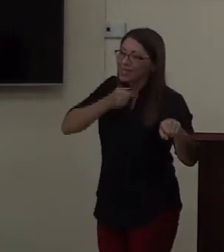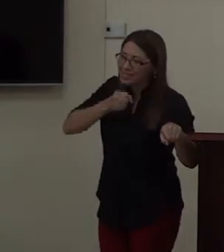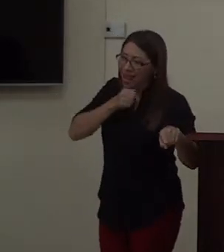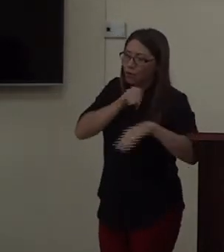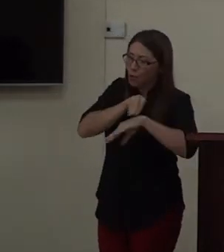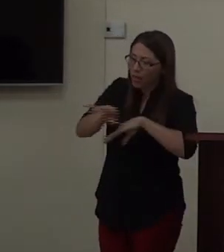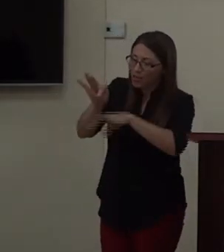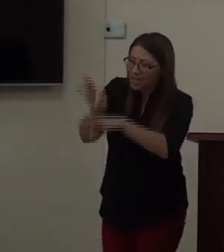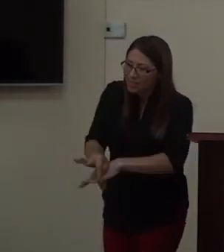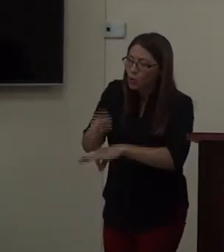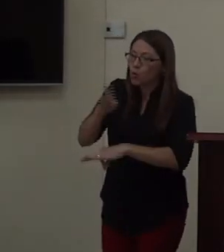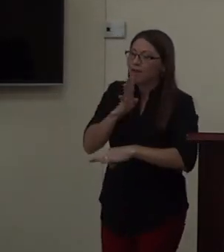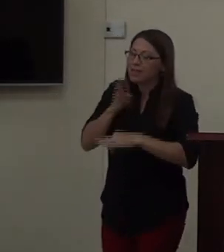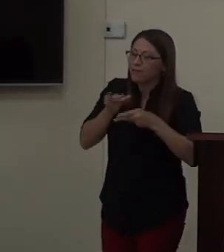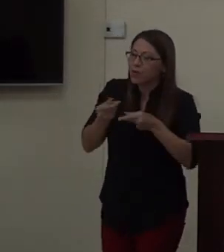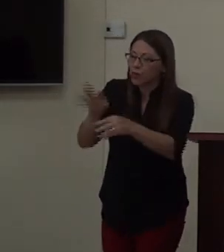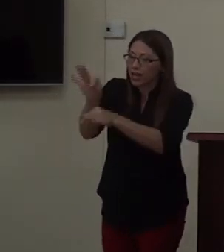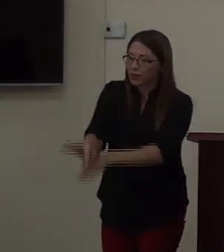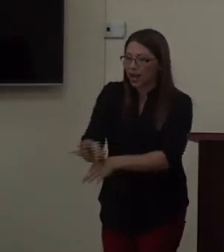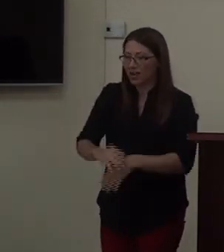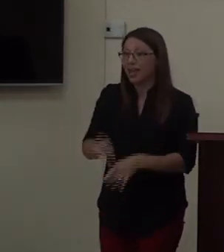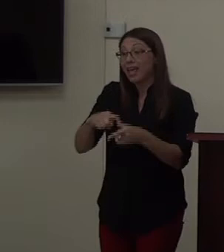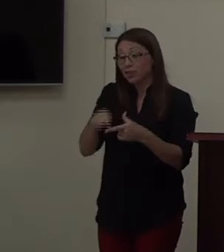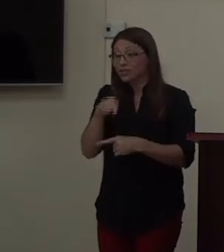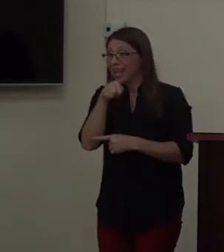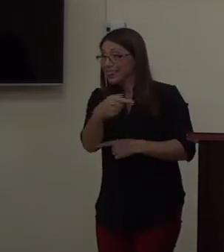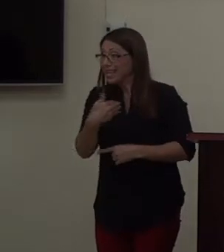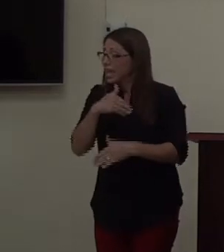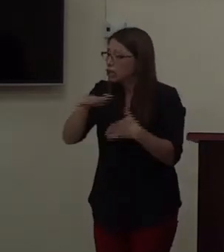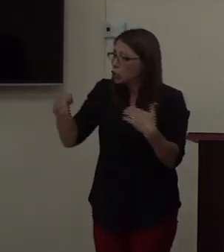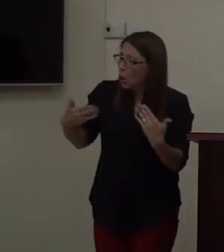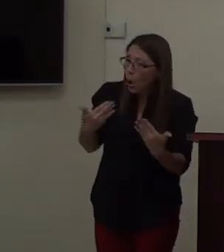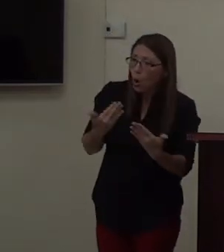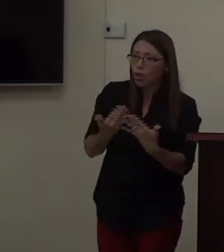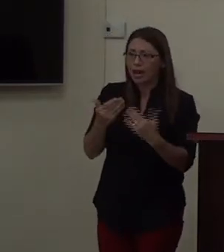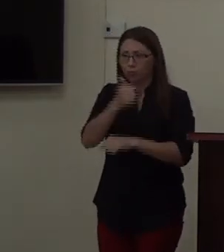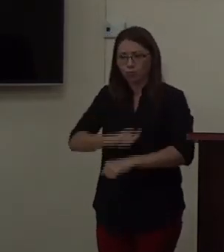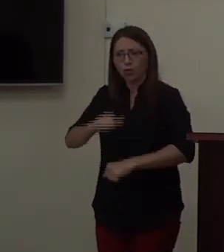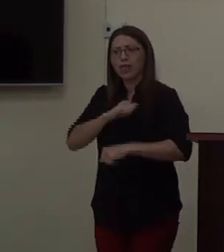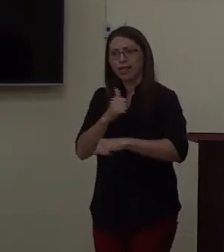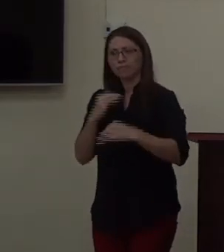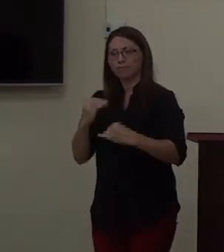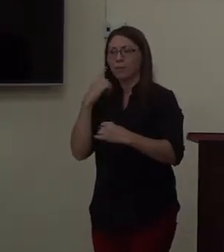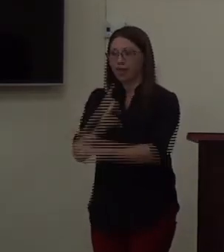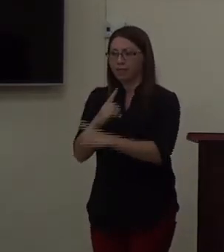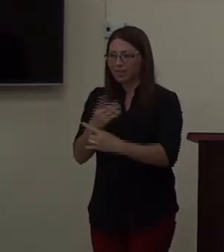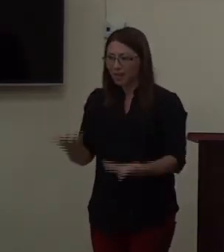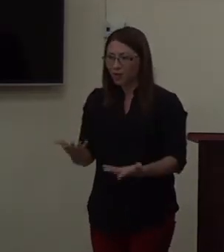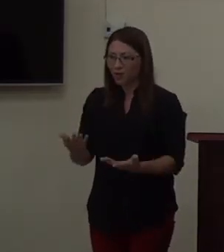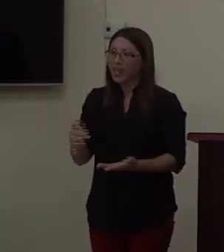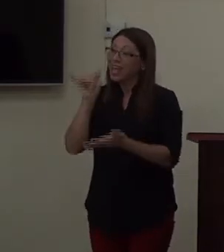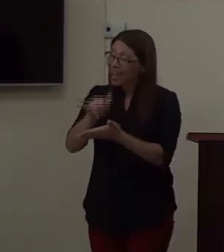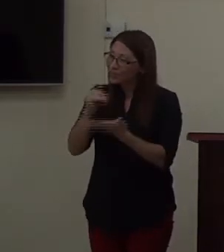tradición y un hablante fluido tradicional. ¿Verdad? Entonces tenía todo el peso de la autoridad para defenderlo, ¿verdad? Eso